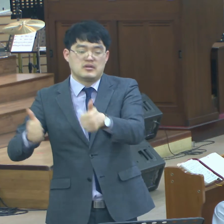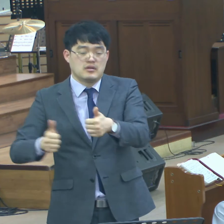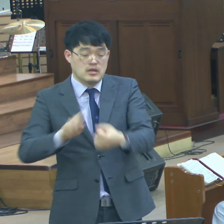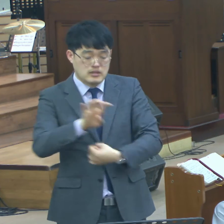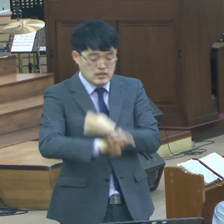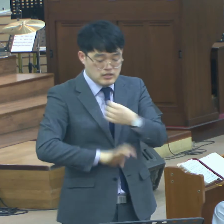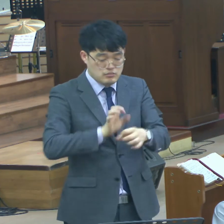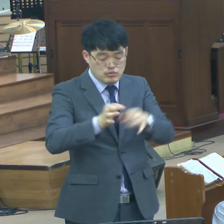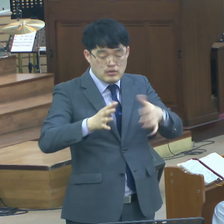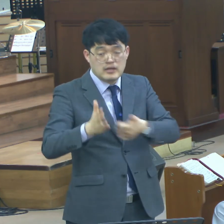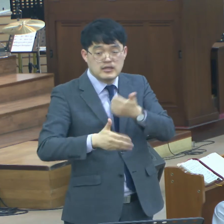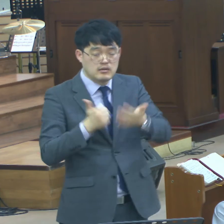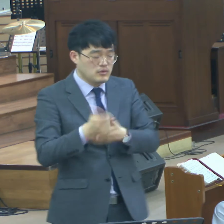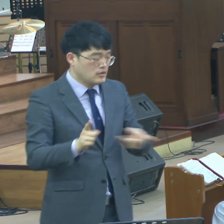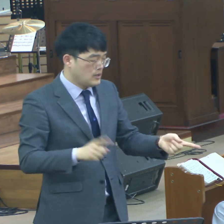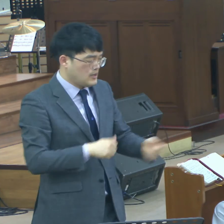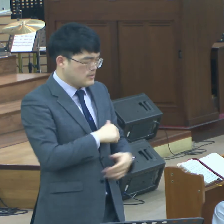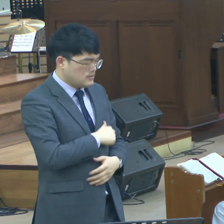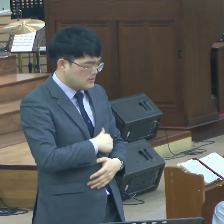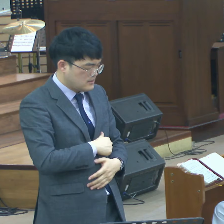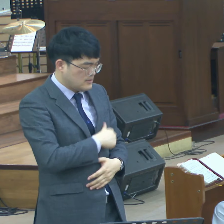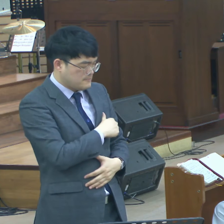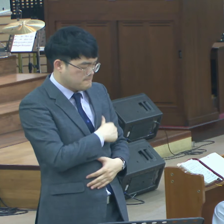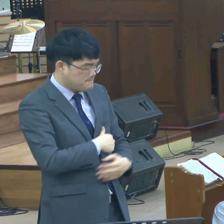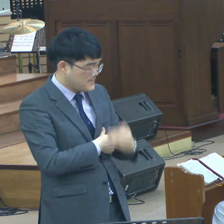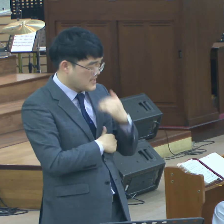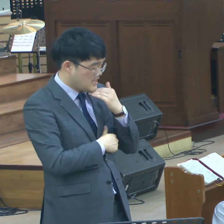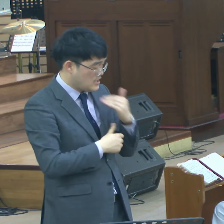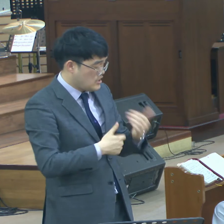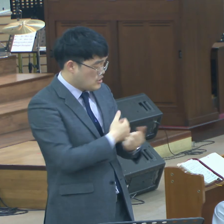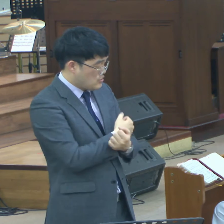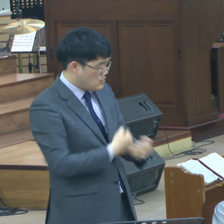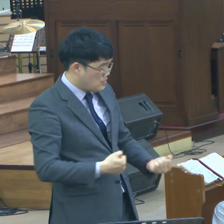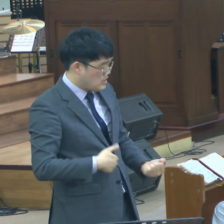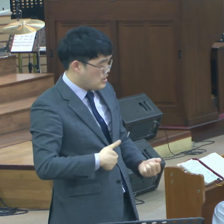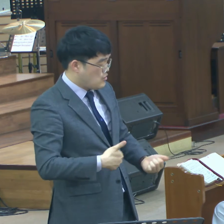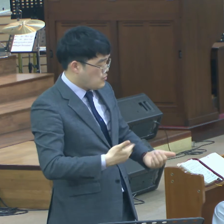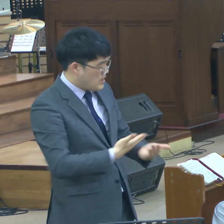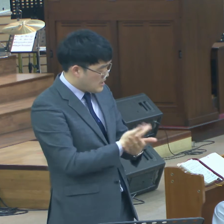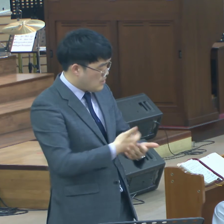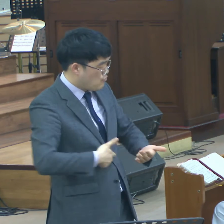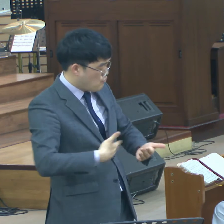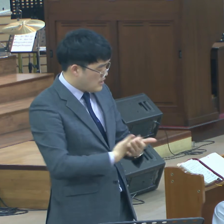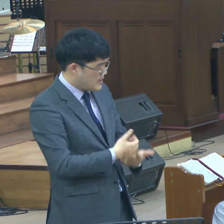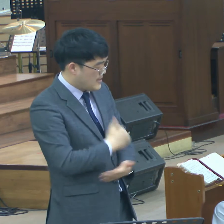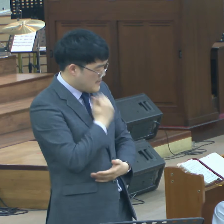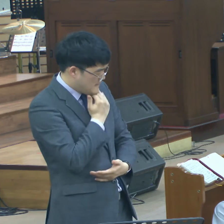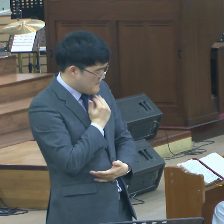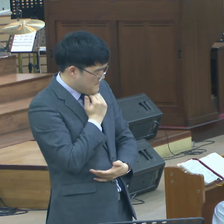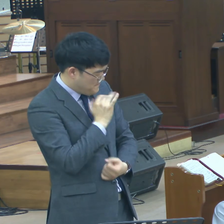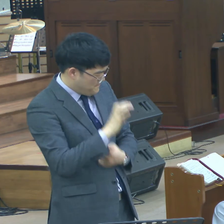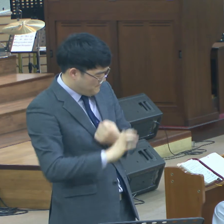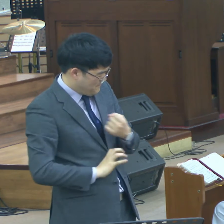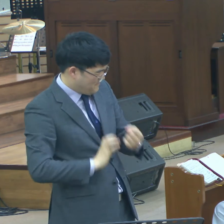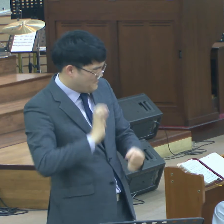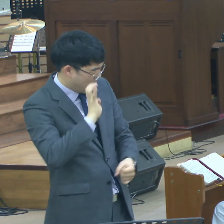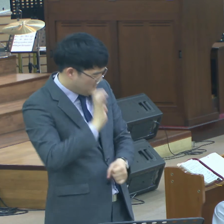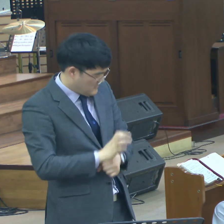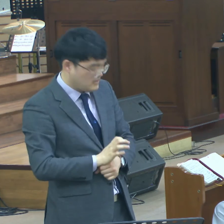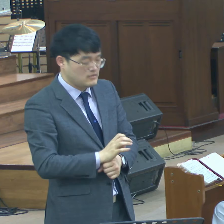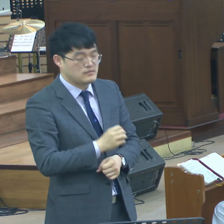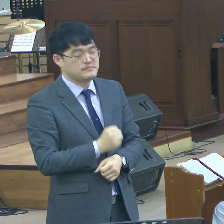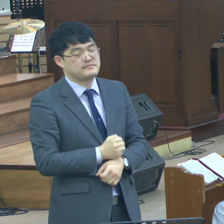하나님은 계속 기다리십니다. 그래서 안 돼. 죄를 떠나는 거 쉽지 않습니다.